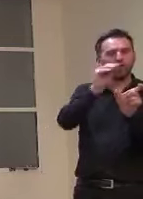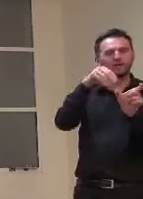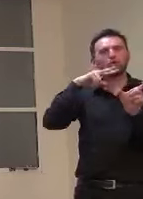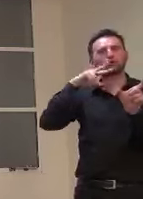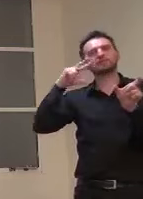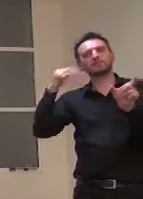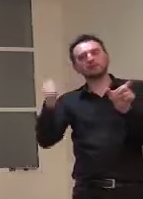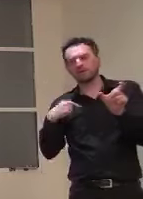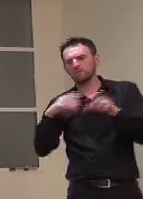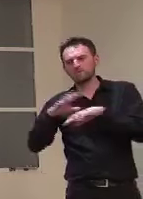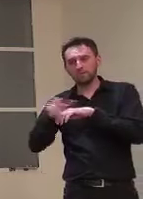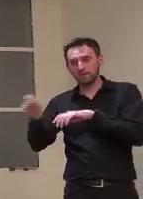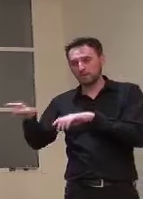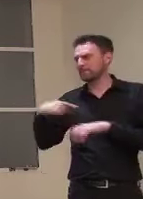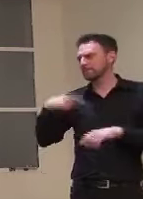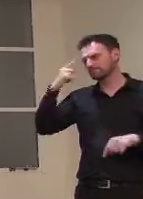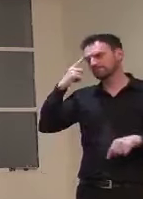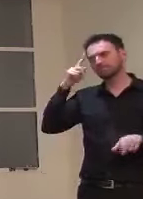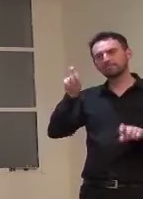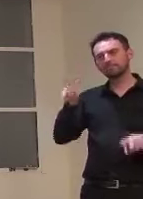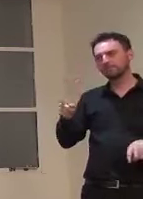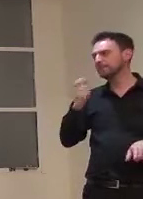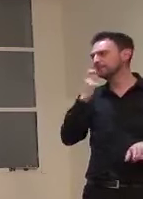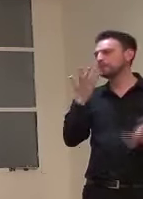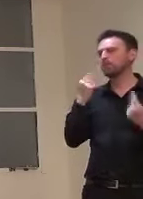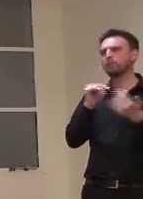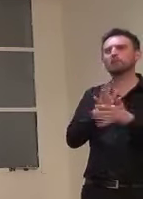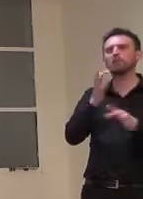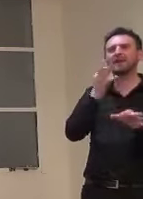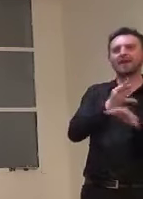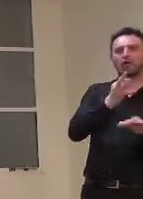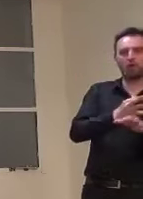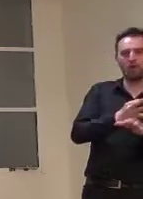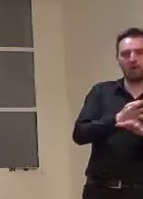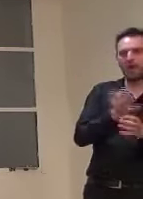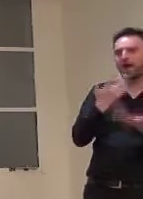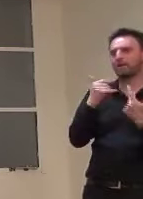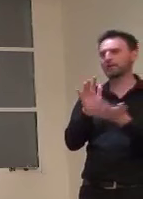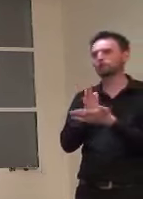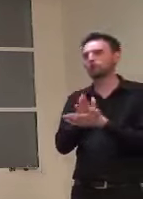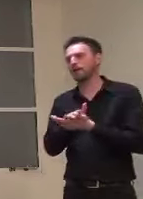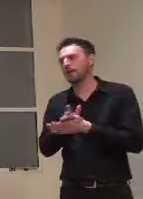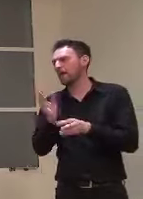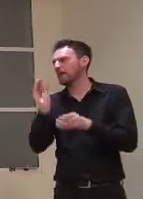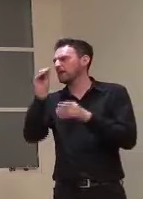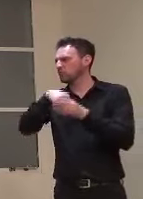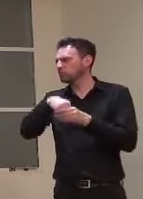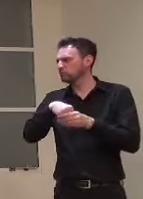amiga mía se pregunta y hablar de escuela y hablar de inclusión